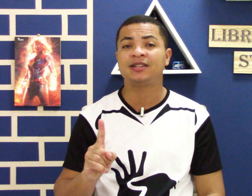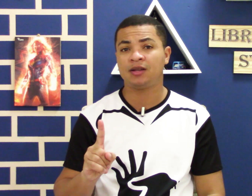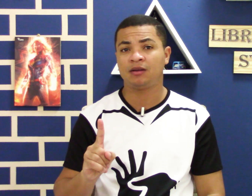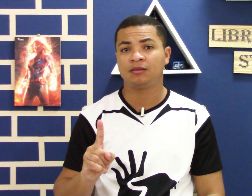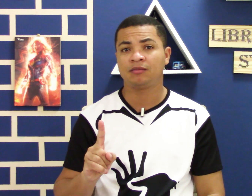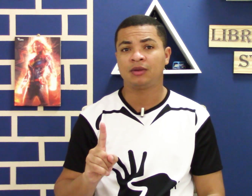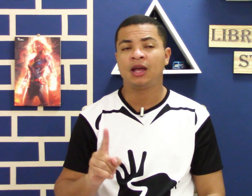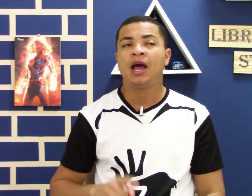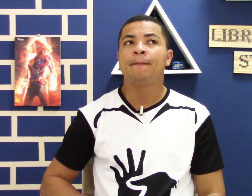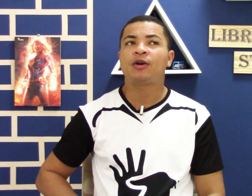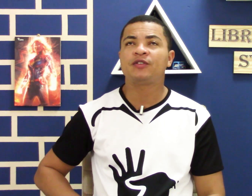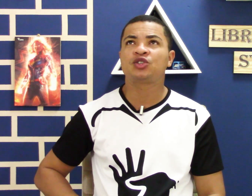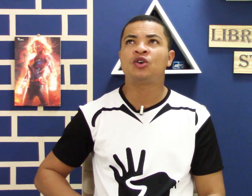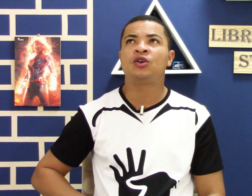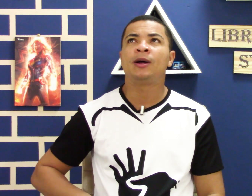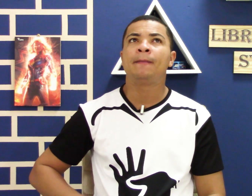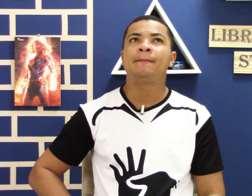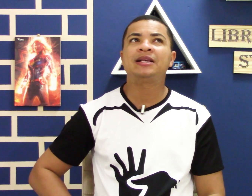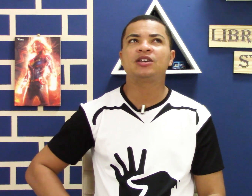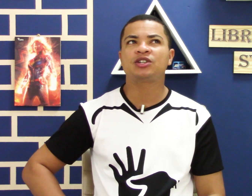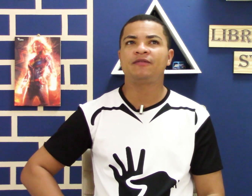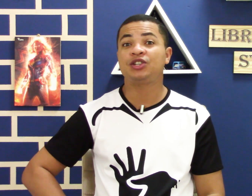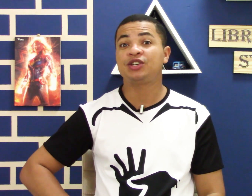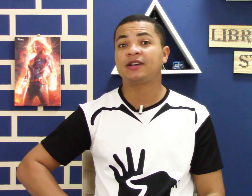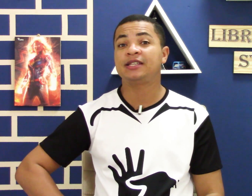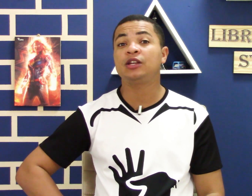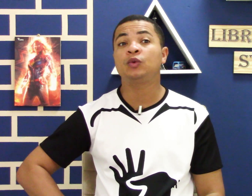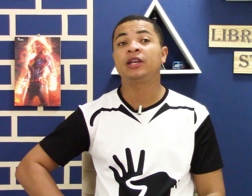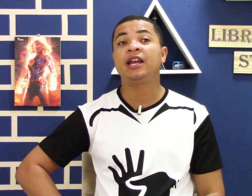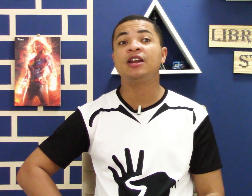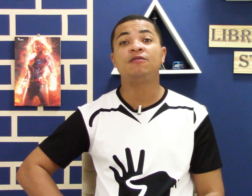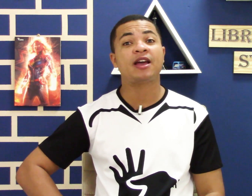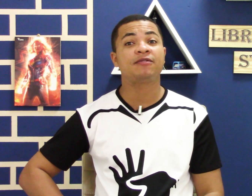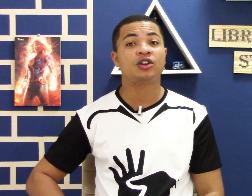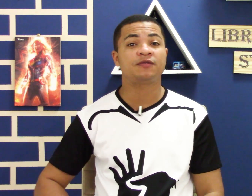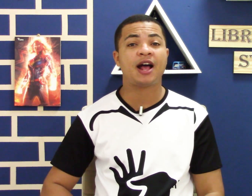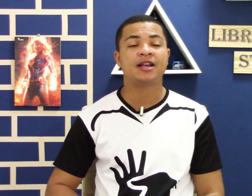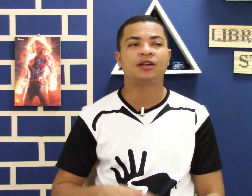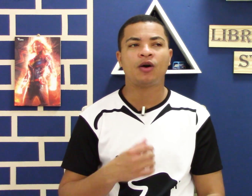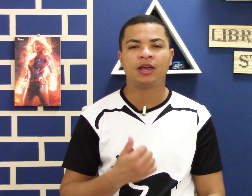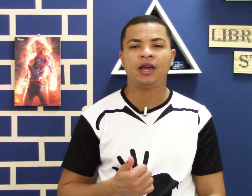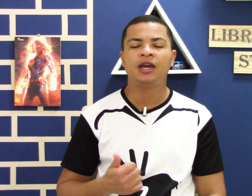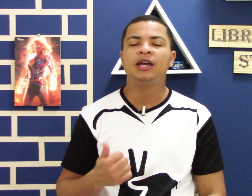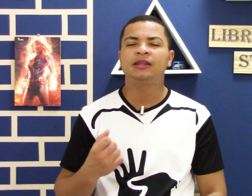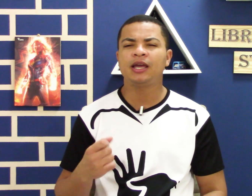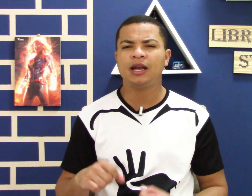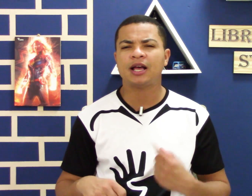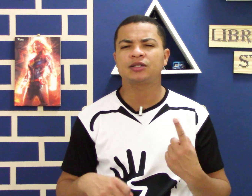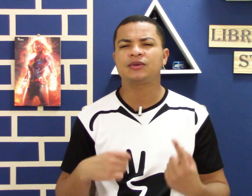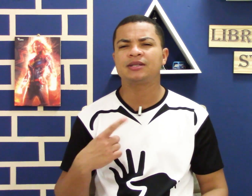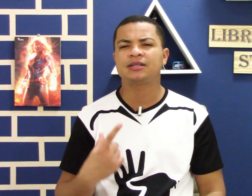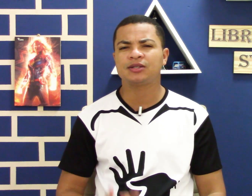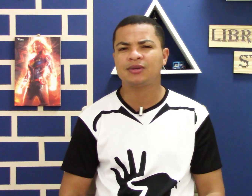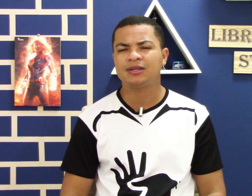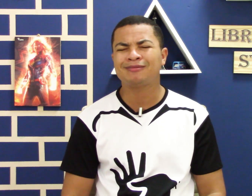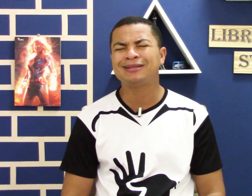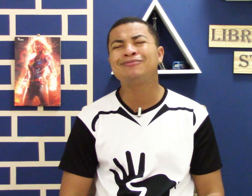frase. Professor, mas eu já vi gente fazendo que ele não vai em final de frase. Ok, tem lá suas exceções, mas é